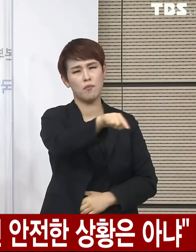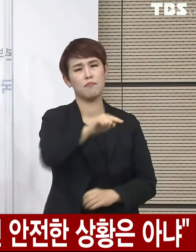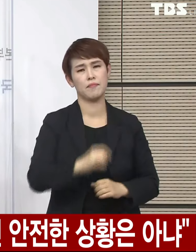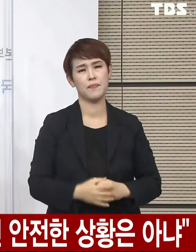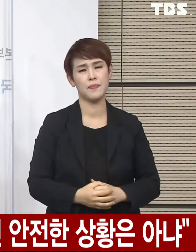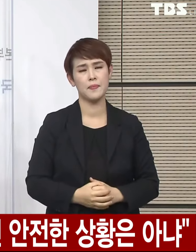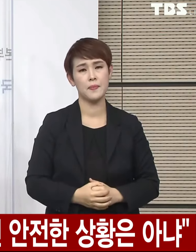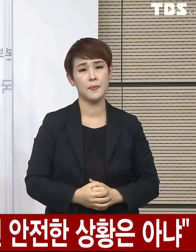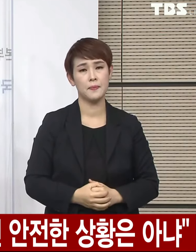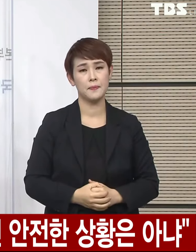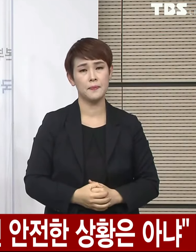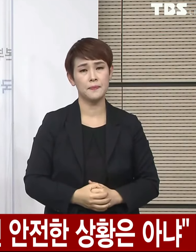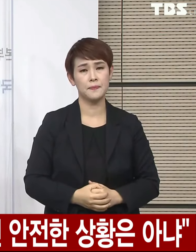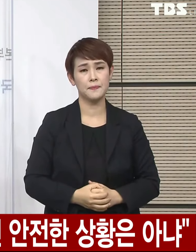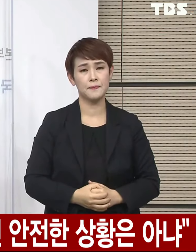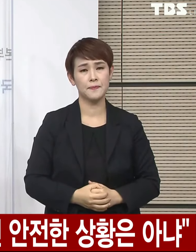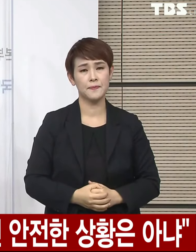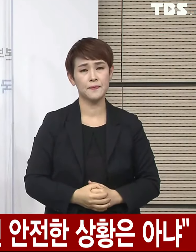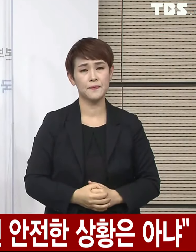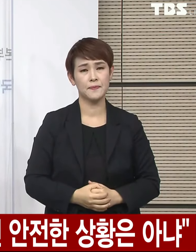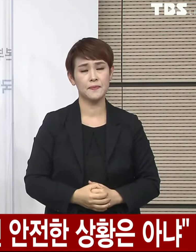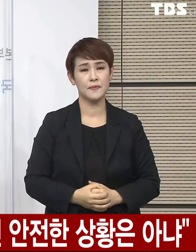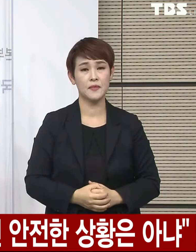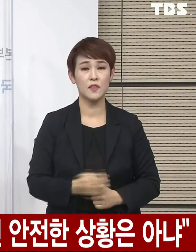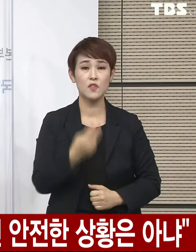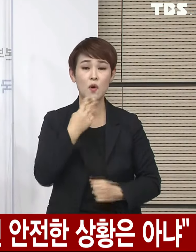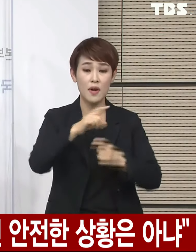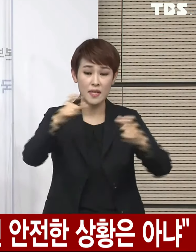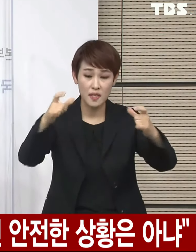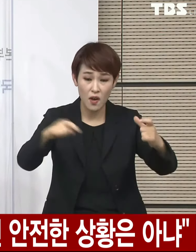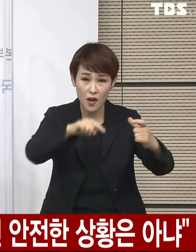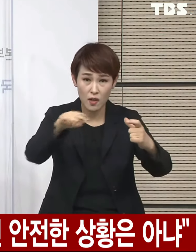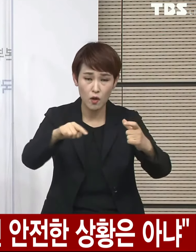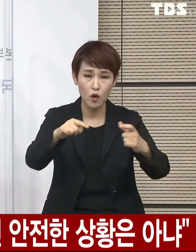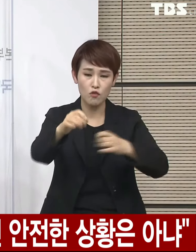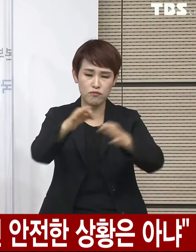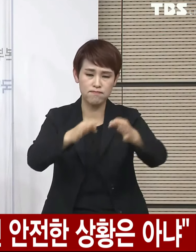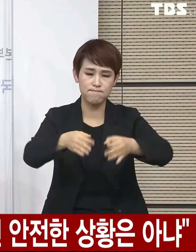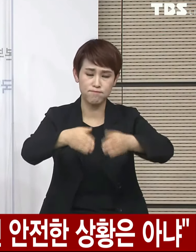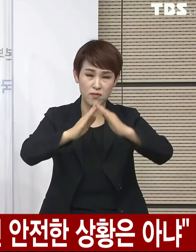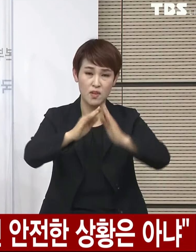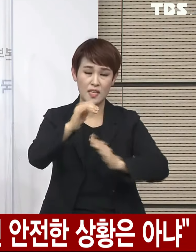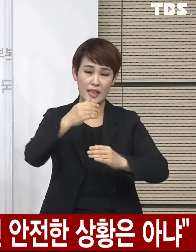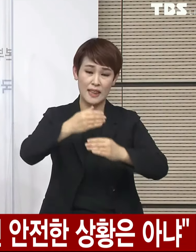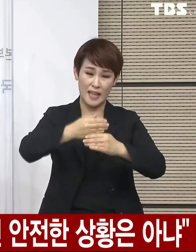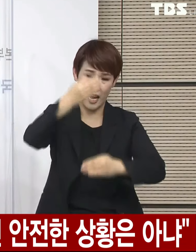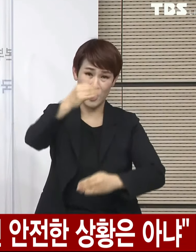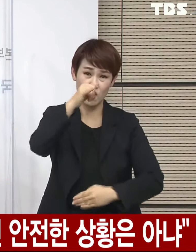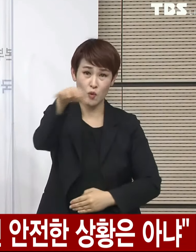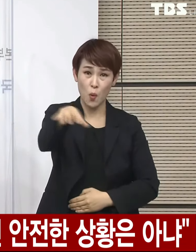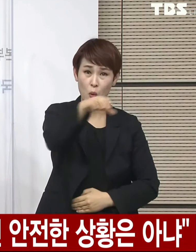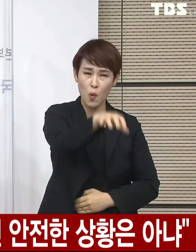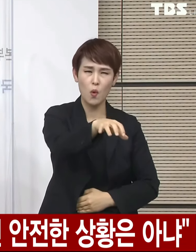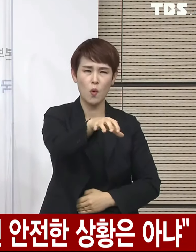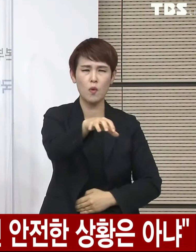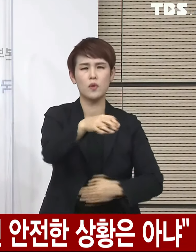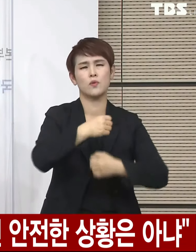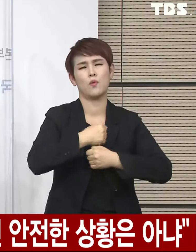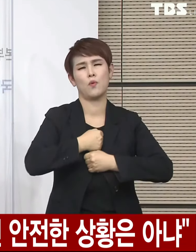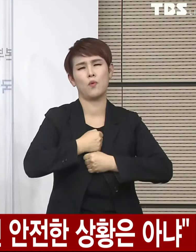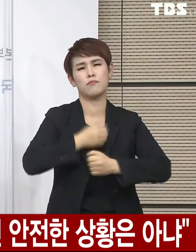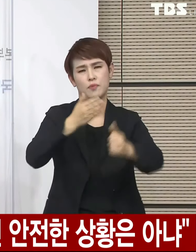있습니다. 따라서 수도권에서 운영을 재개한 시설들에서는 이 점에 특히